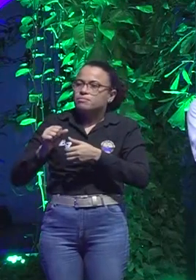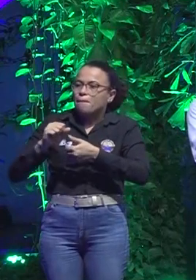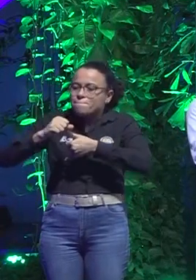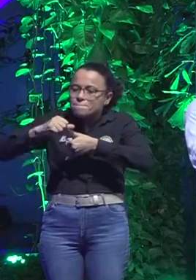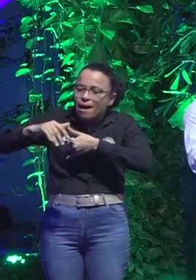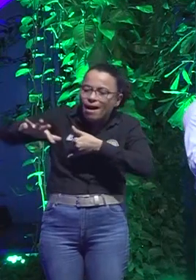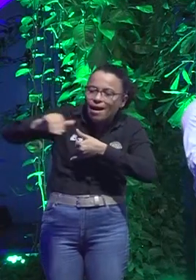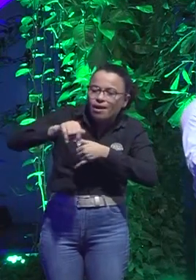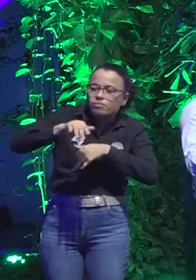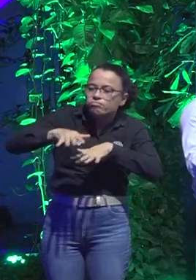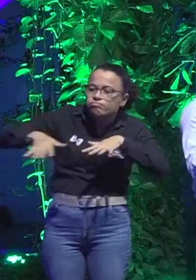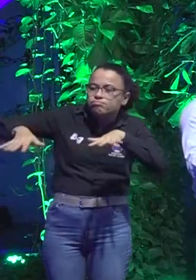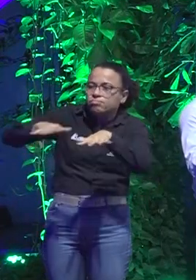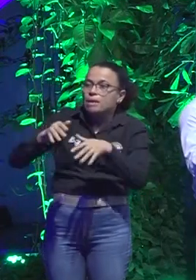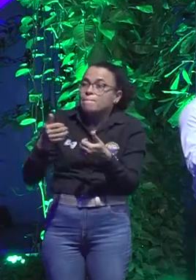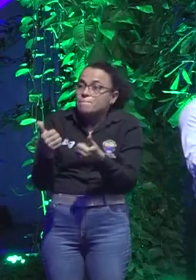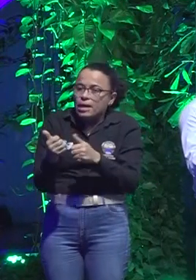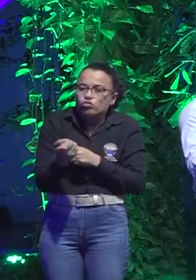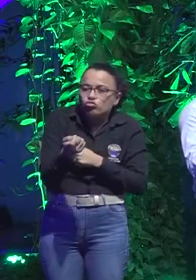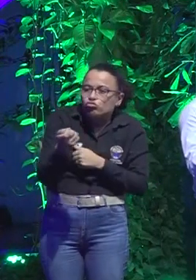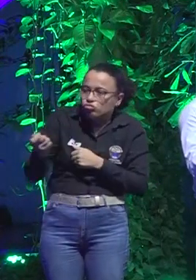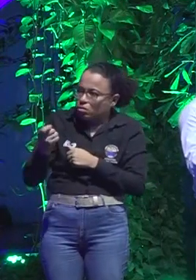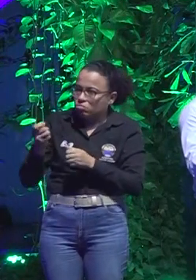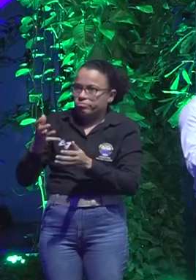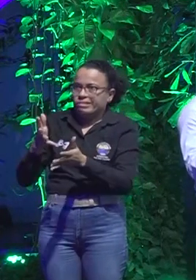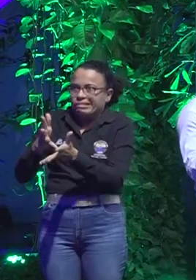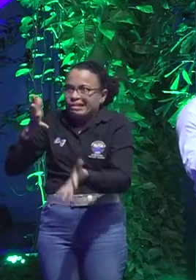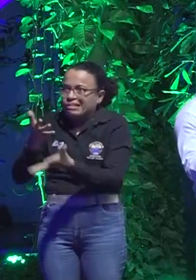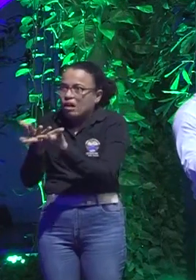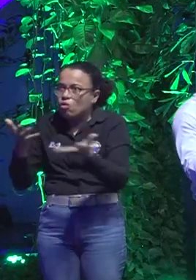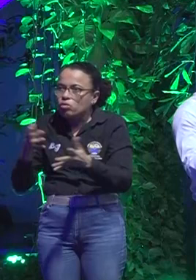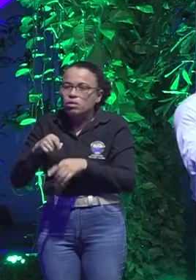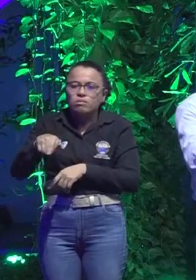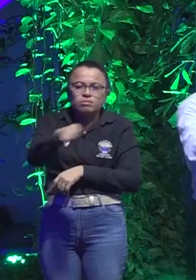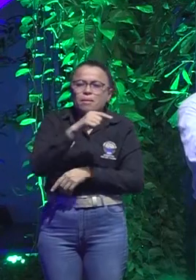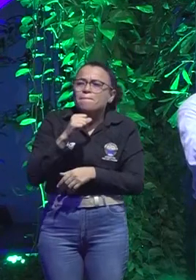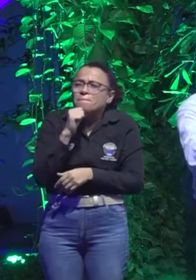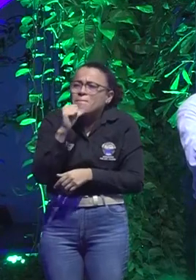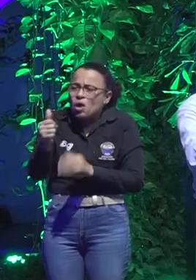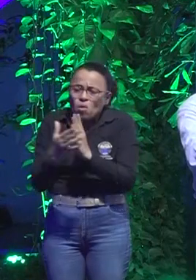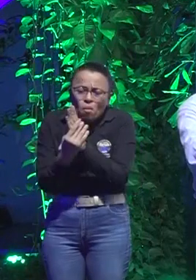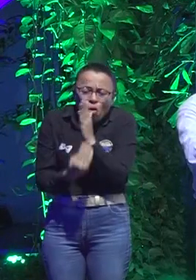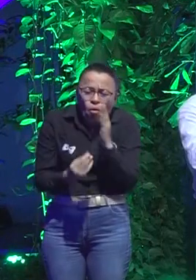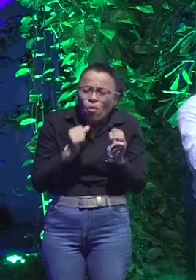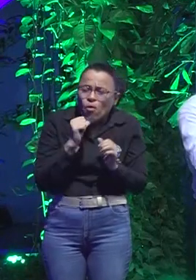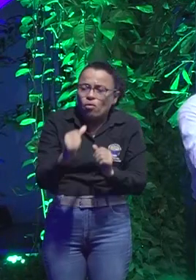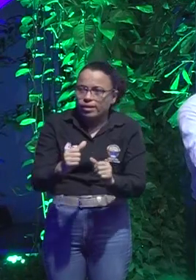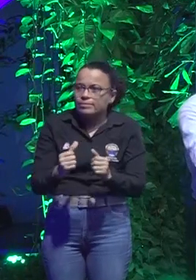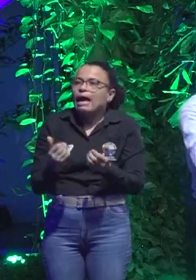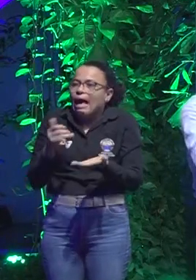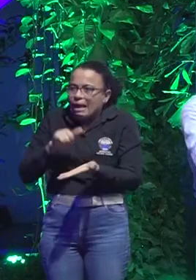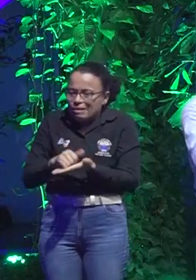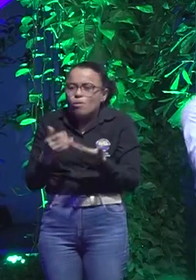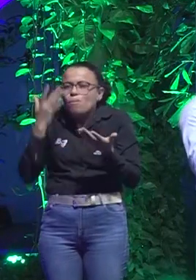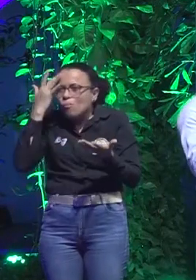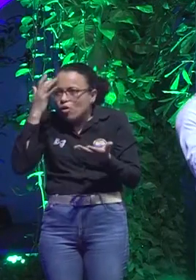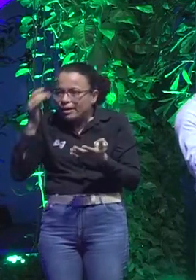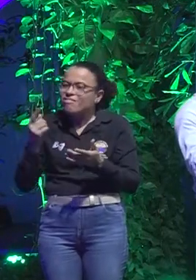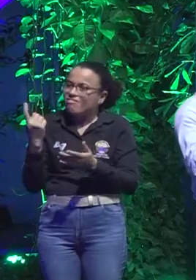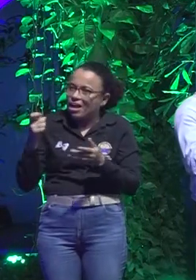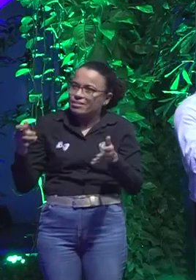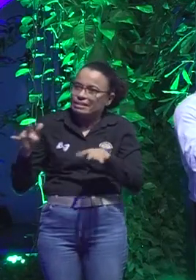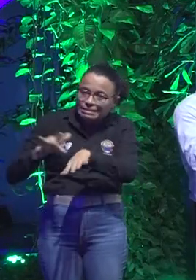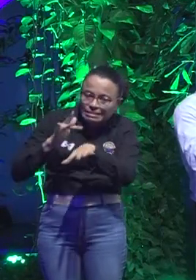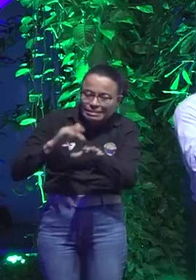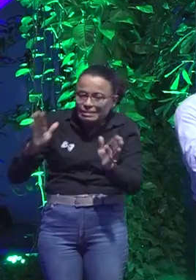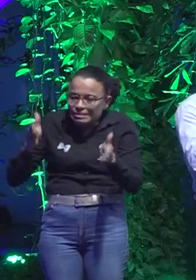llenos de riqueza y de biodiversidad y de potencial. Y simplemente fue soltar a los profesores y profesoras para que contaran su experiencia. Y profesores